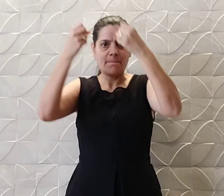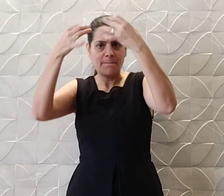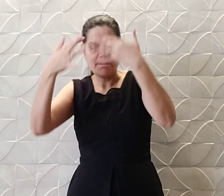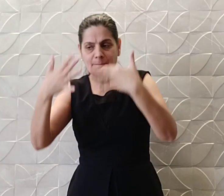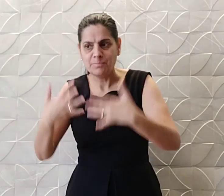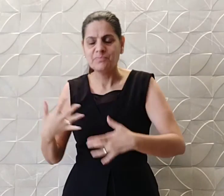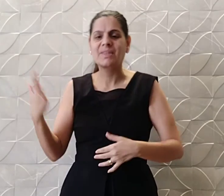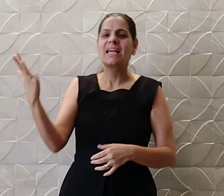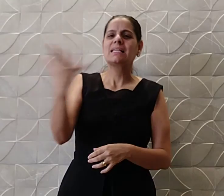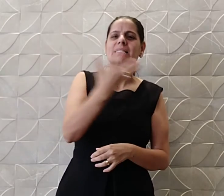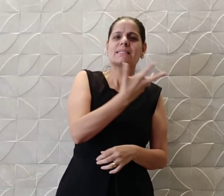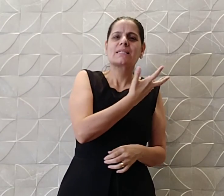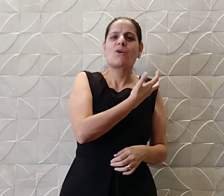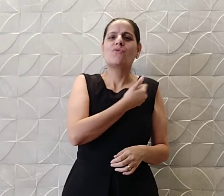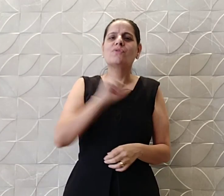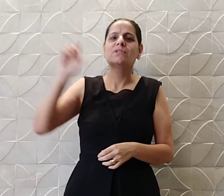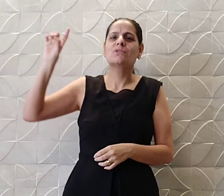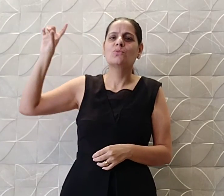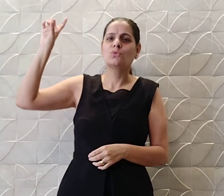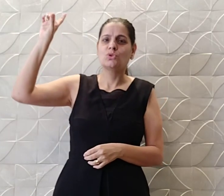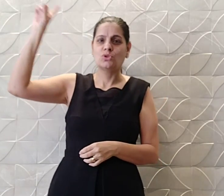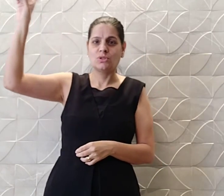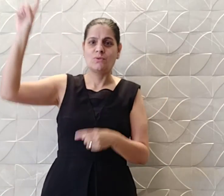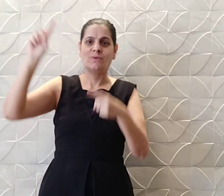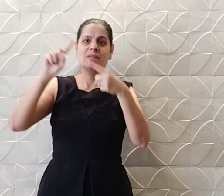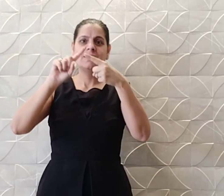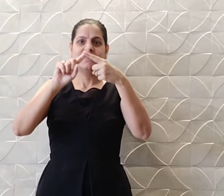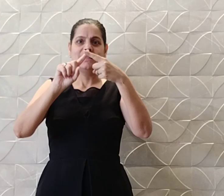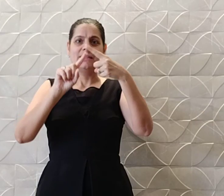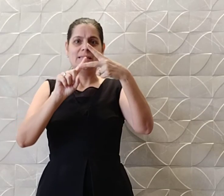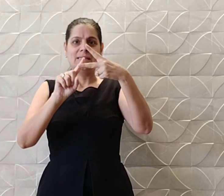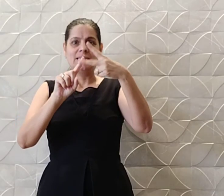Deus, introduzindo a terceira testemunha no julgamento.